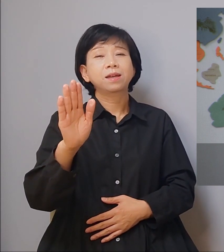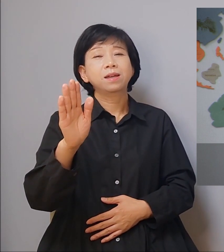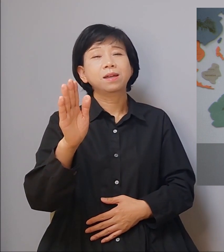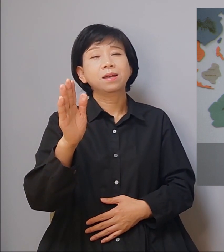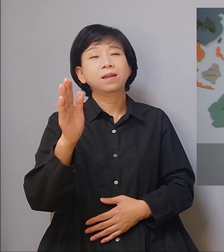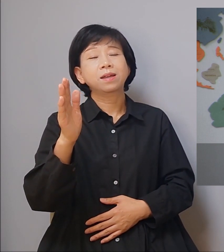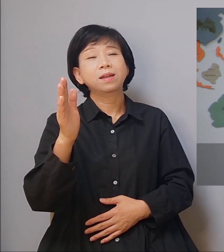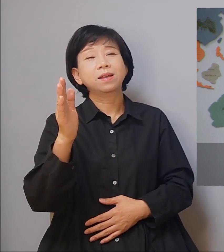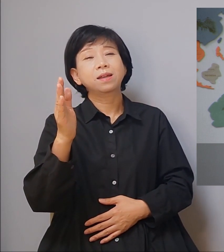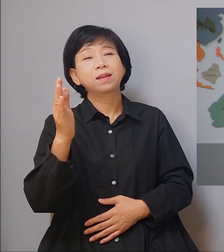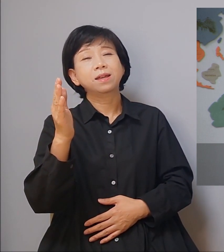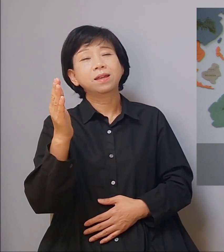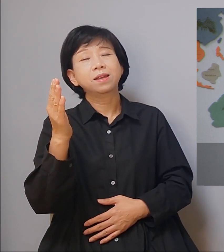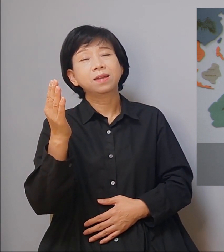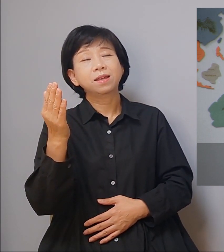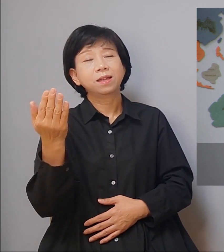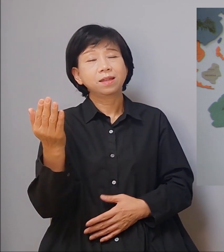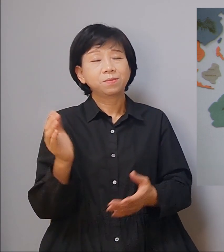됩니다.